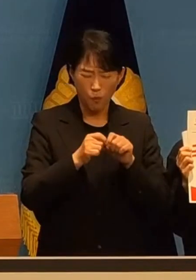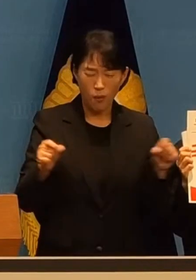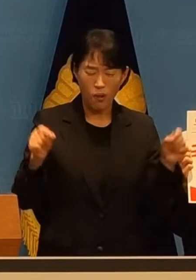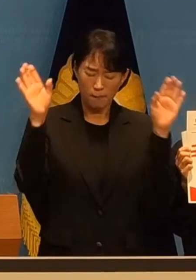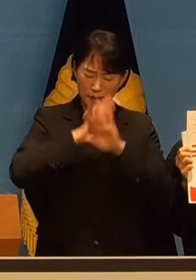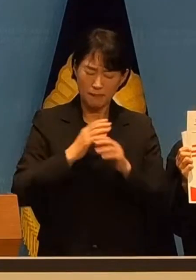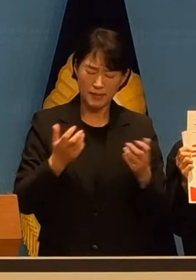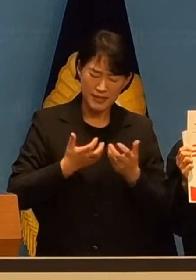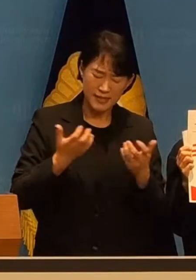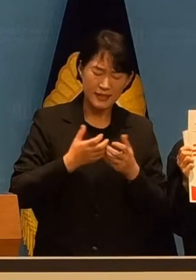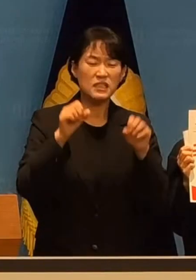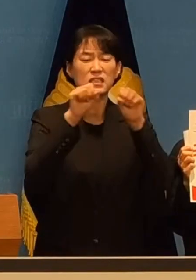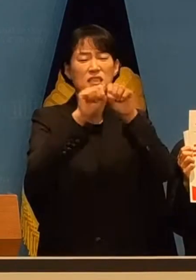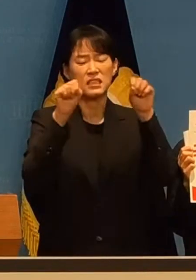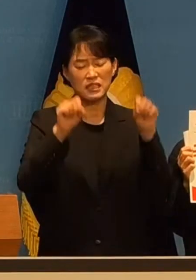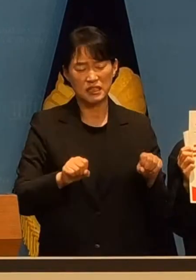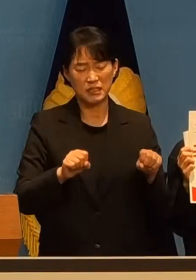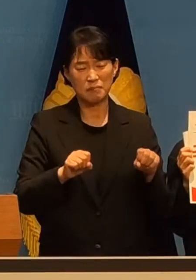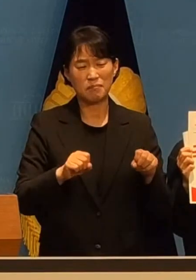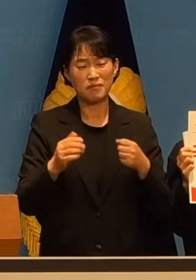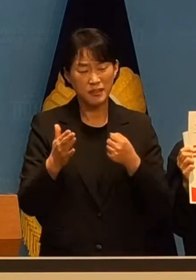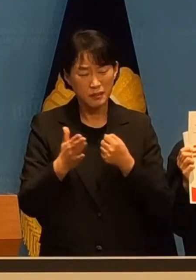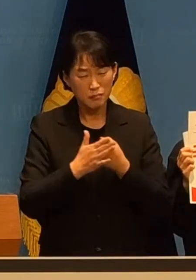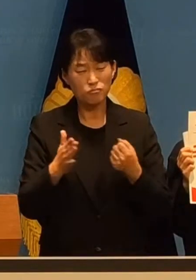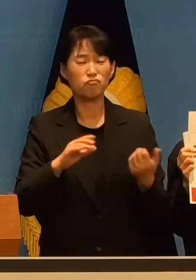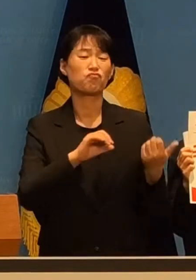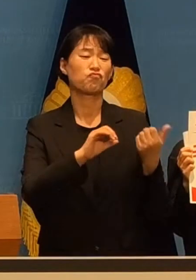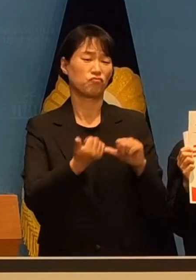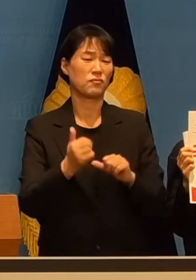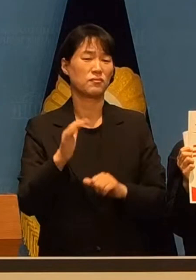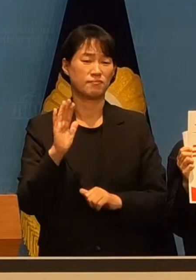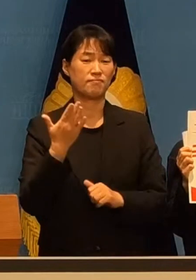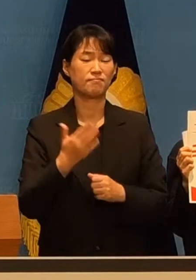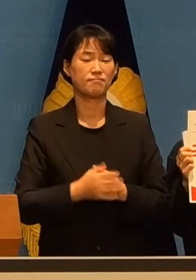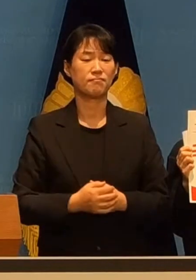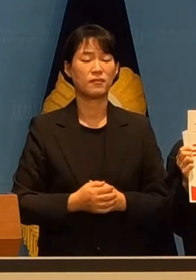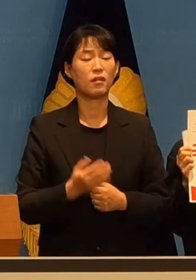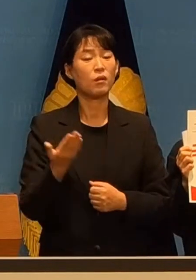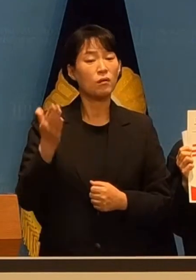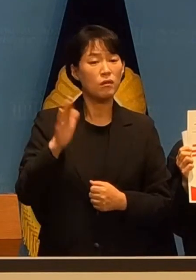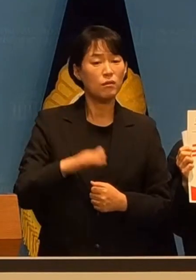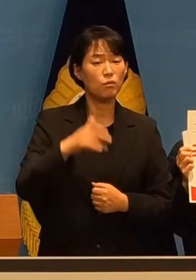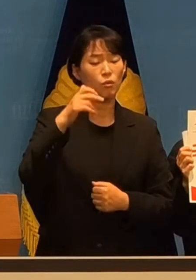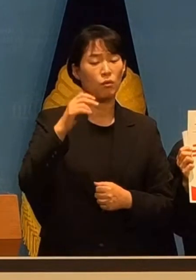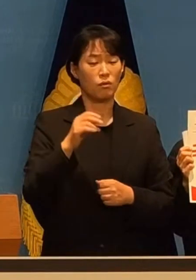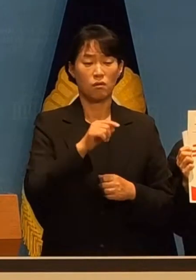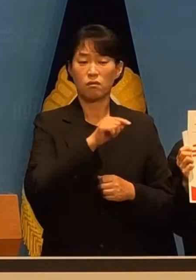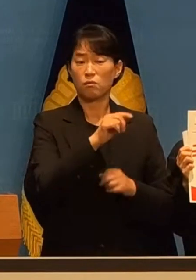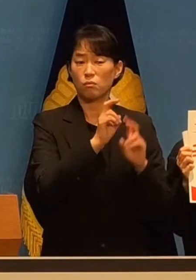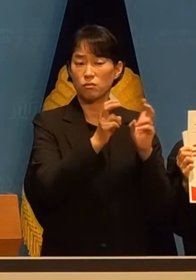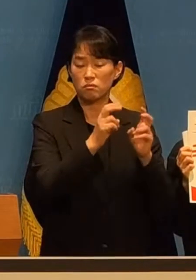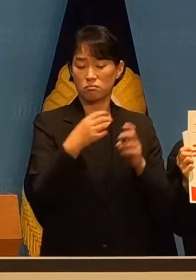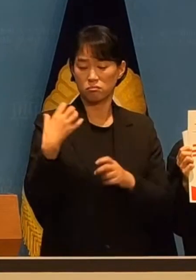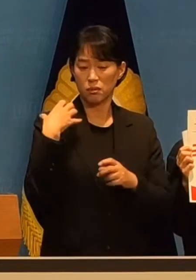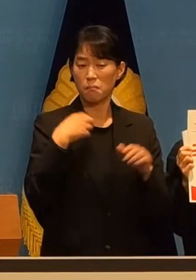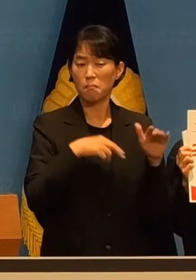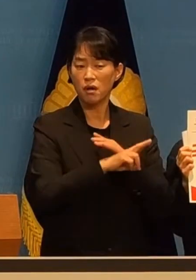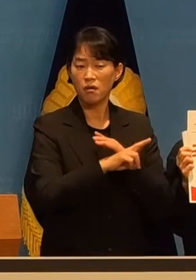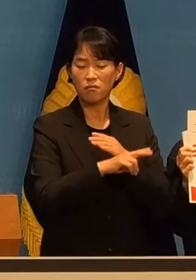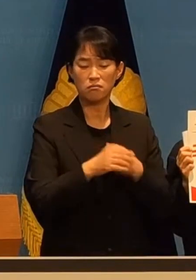시스템에 의해 벼랑 끝으로 내몰린 것입니다. 그럼에도 쿠팡은 책임을 피하기 위해